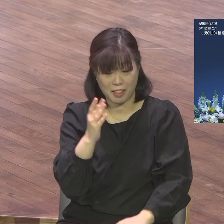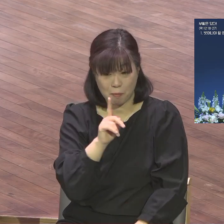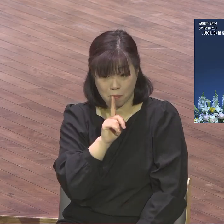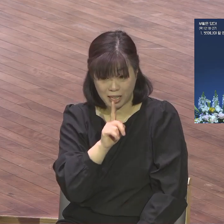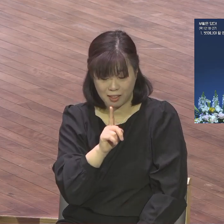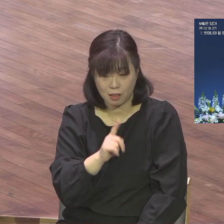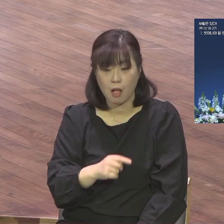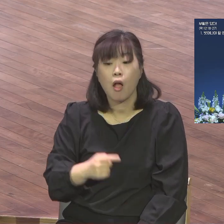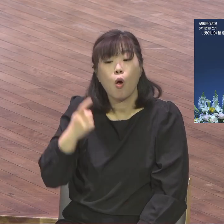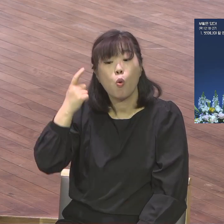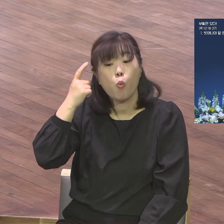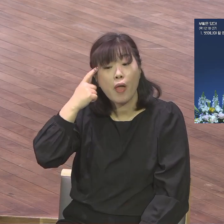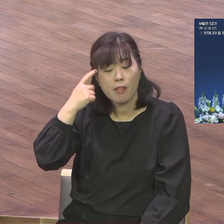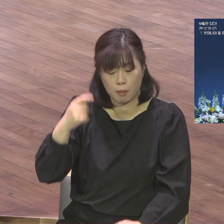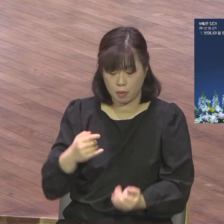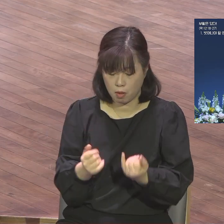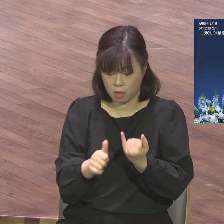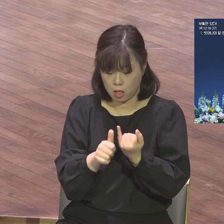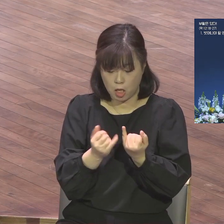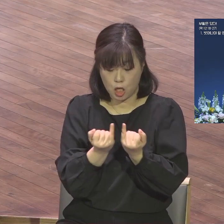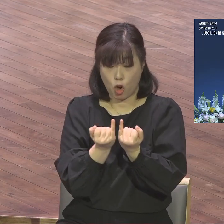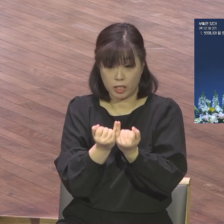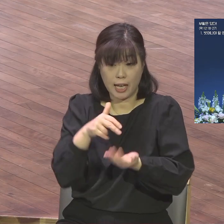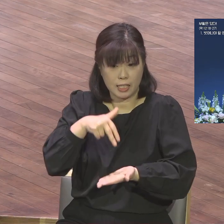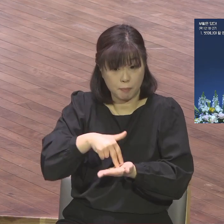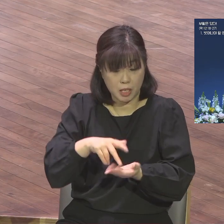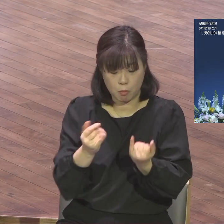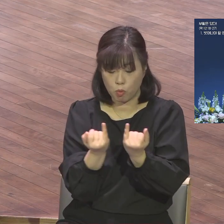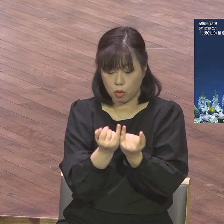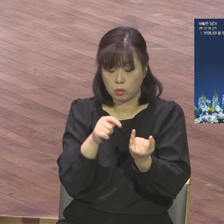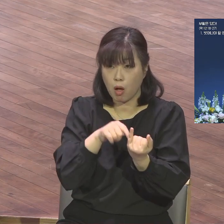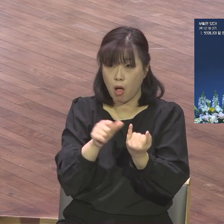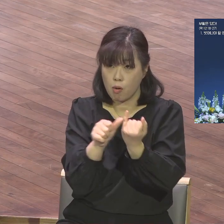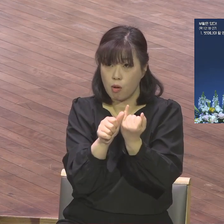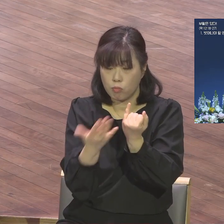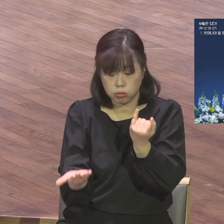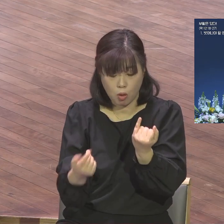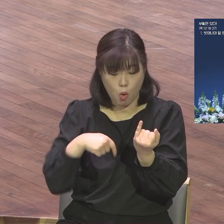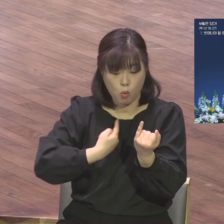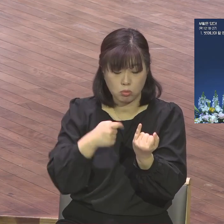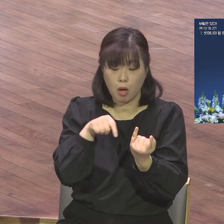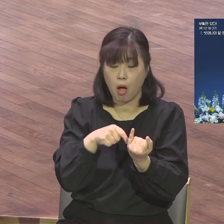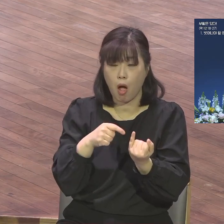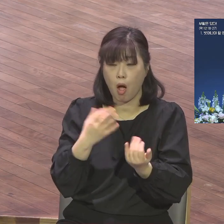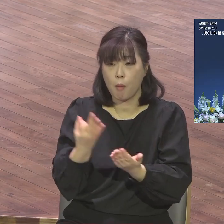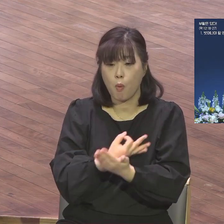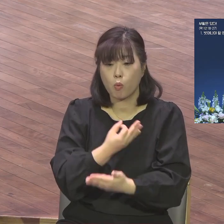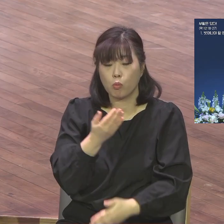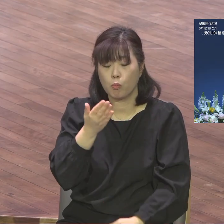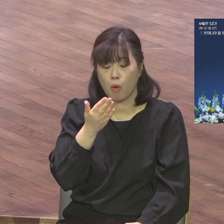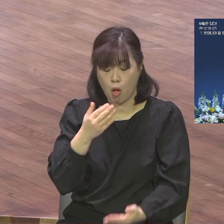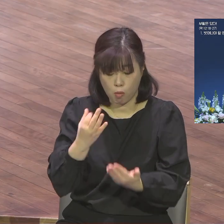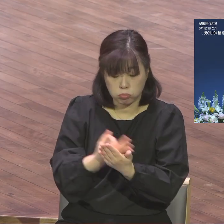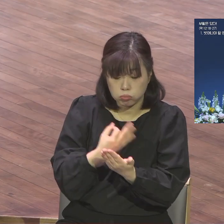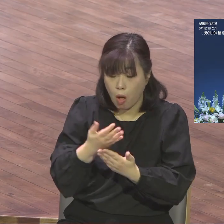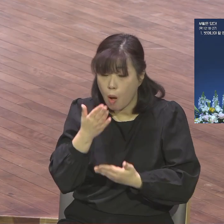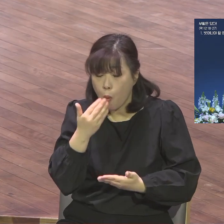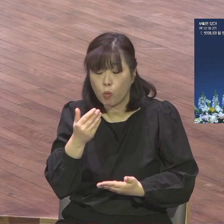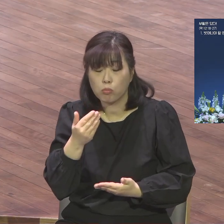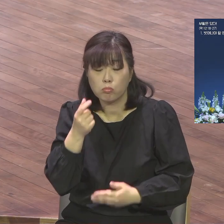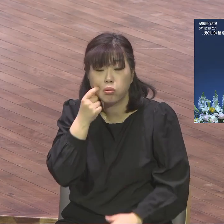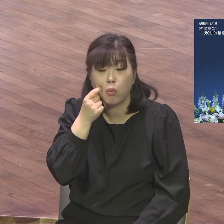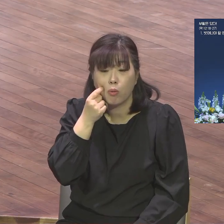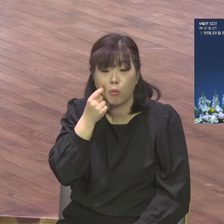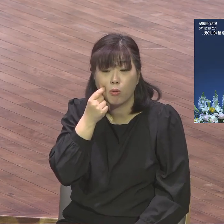있는 길이 하나도 없었어요. 그러면 형수가 혼자 살 길이 없어요. 그러니까 그 보호 차원에서 계대 결혼법을